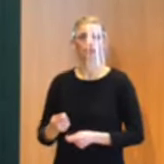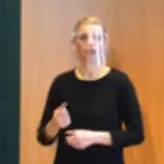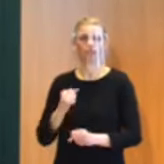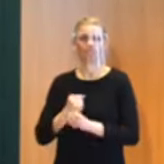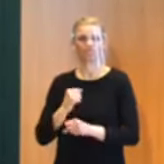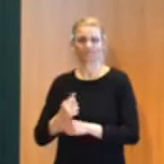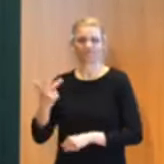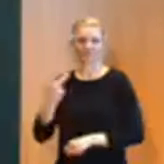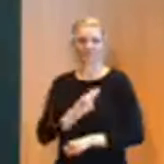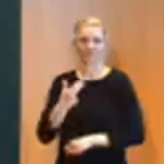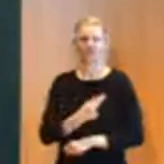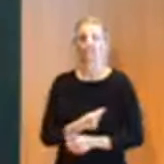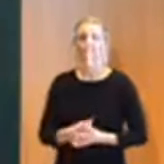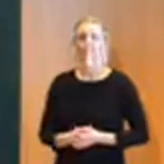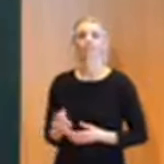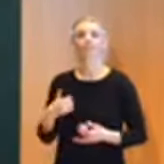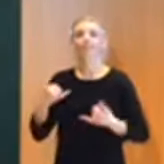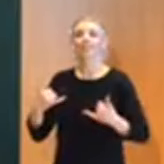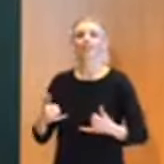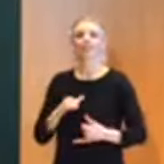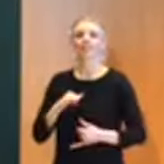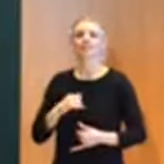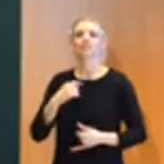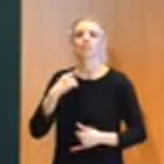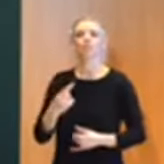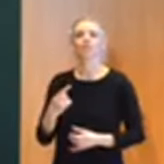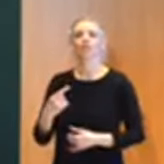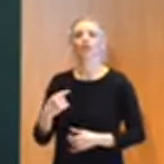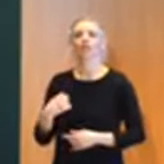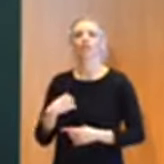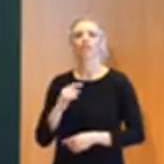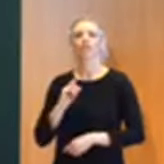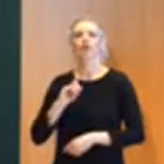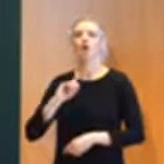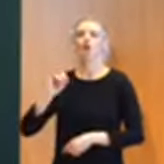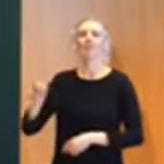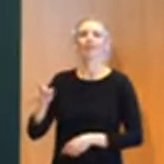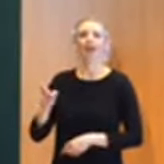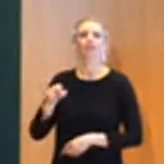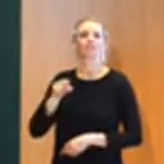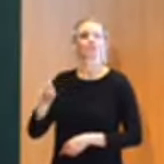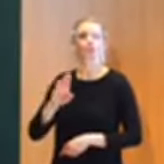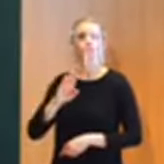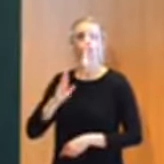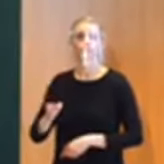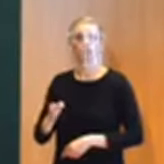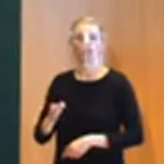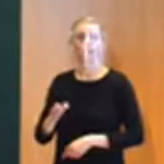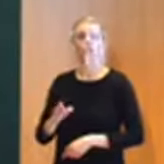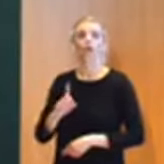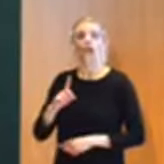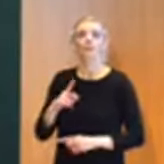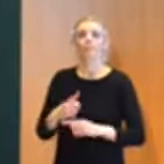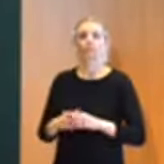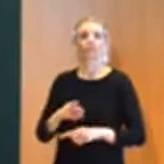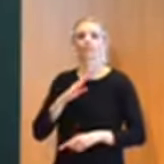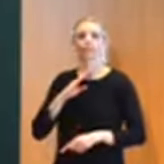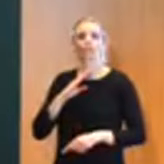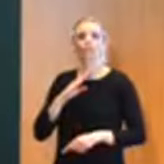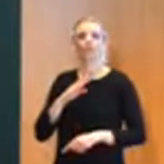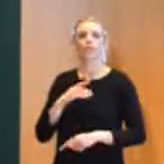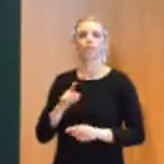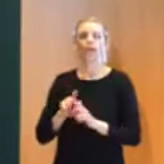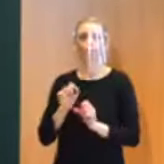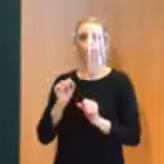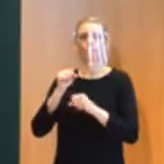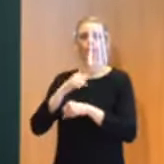chvíli nechcem dávať odkazy z domu do Bruselu, ale nemôžem to isté povedať, alebo nepovedať to, že